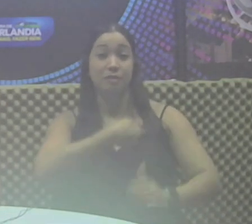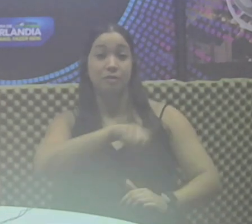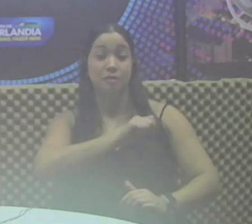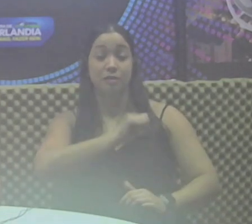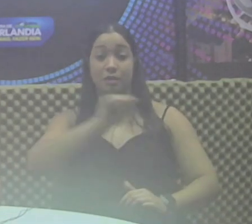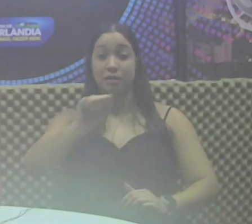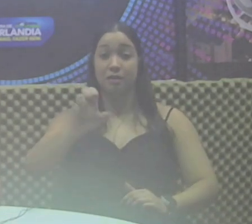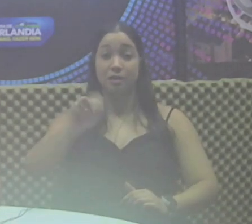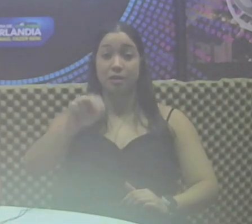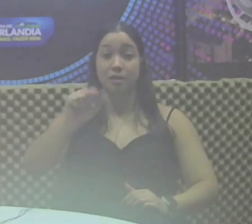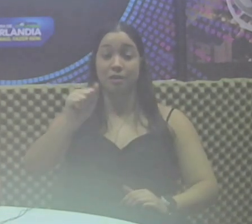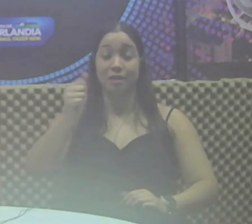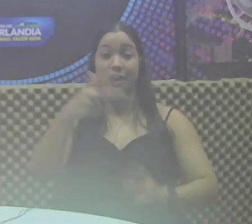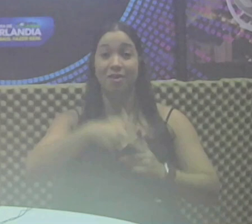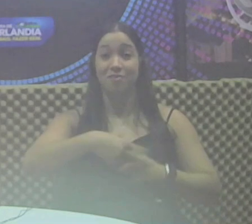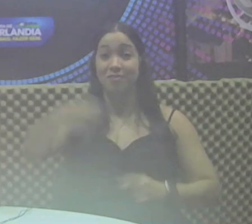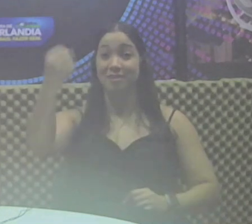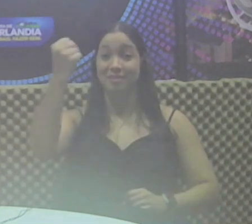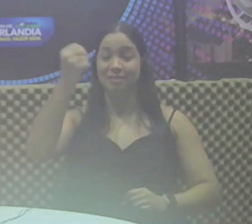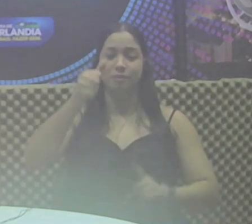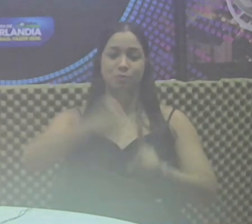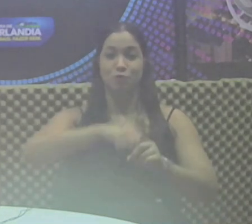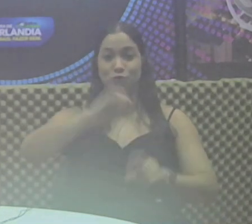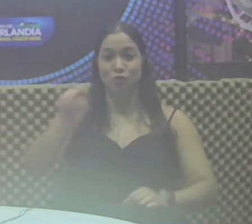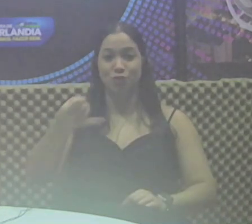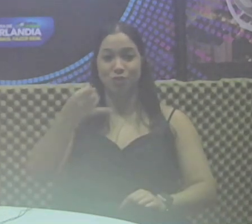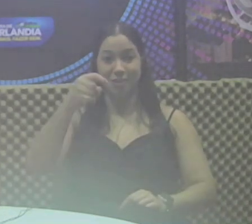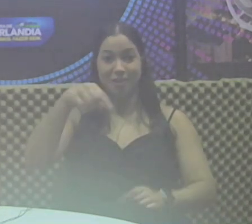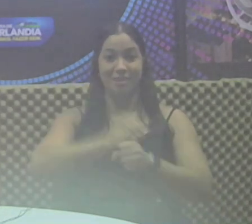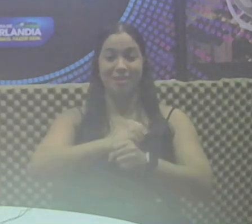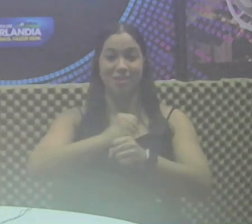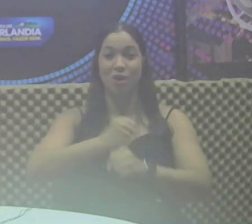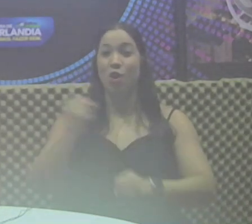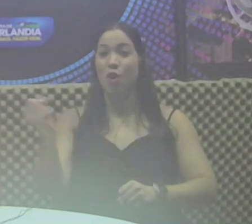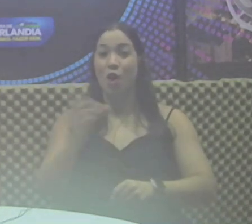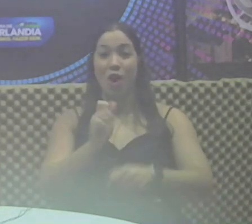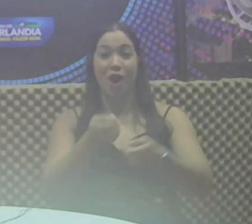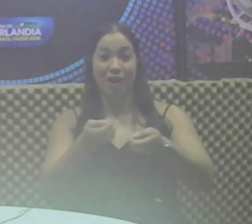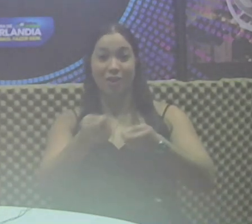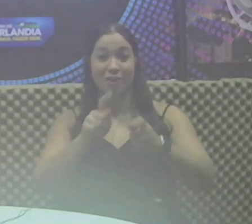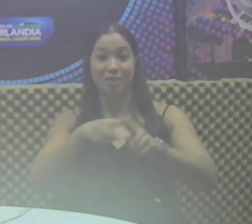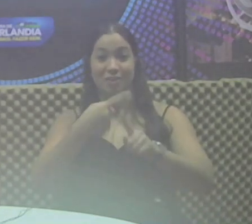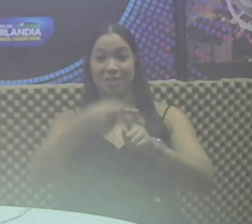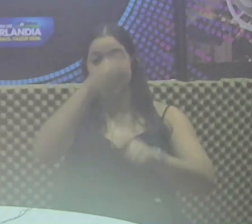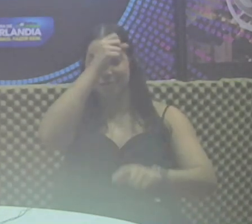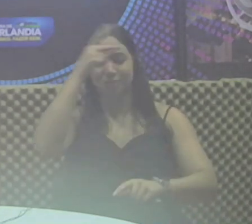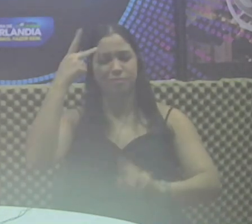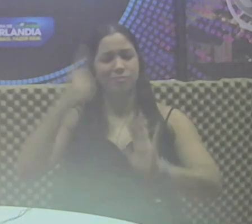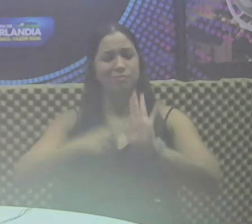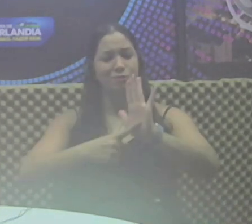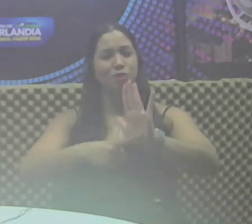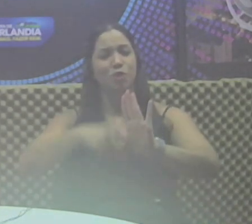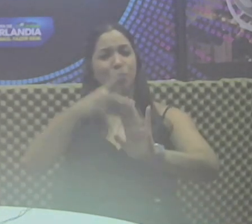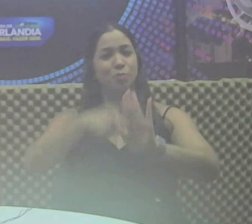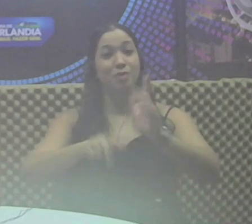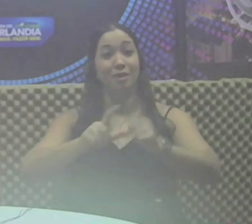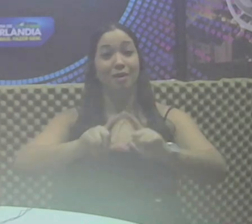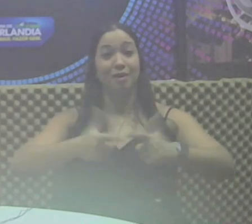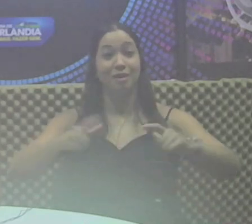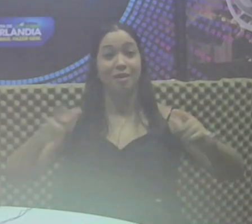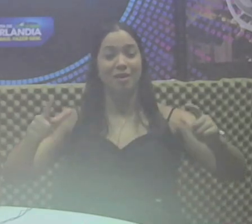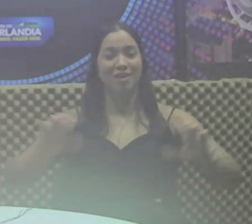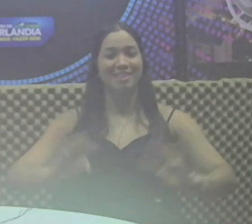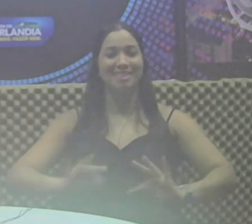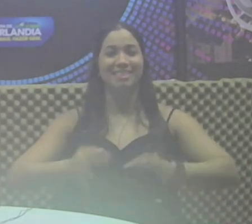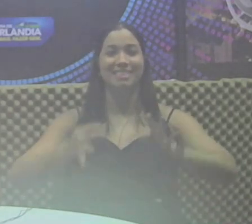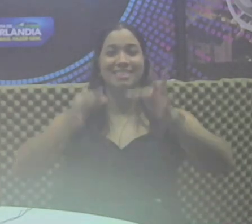saiu vencedora. Em janeiro deste ano, a Prefeitura e a nova administradora apresentaram um projeto de ampliação e